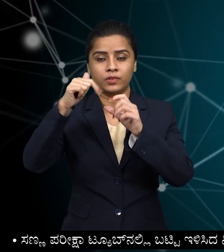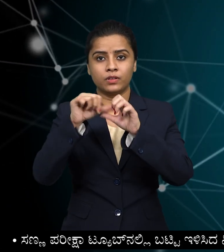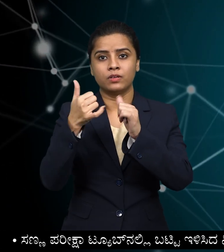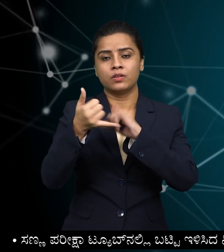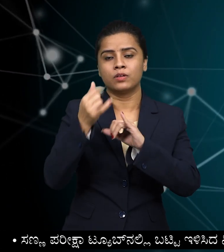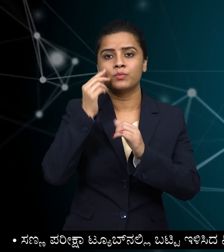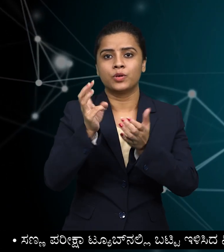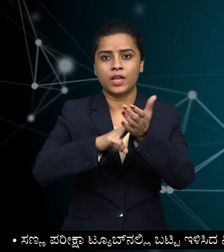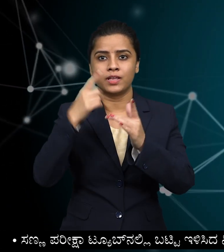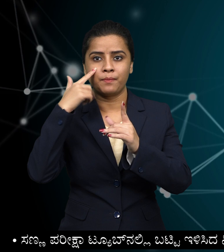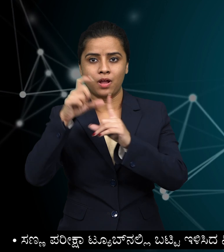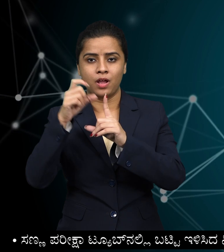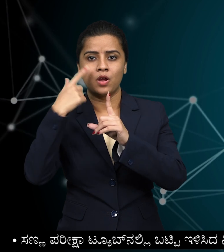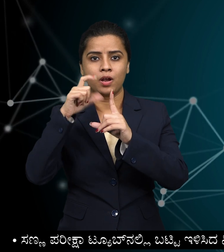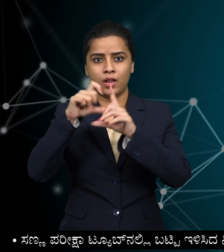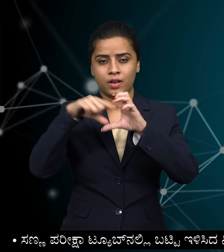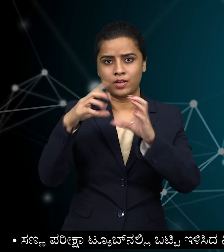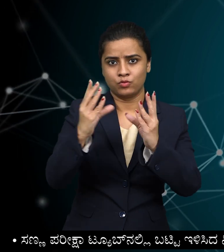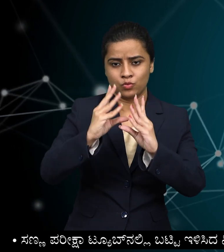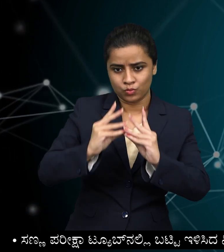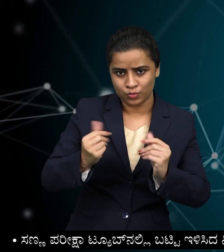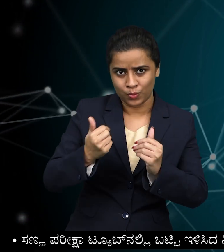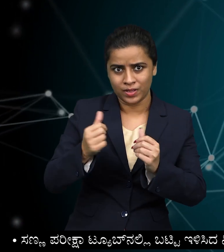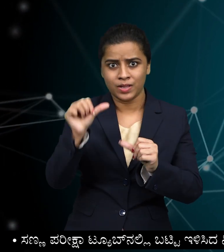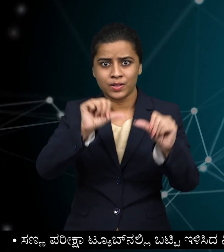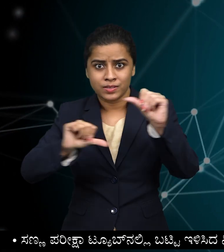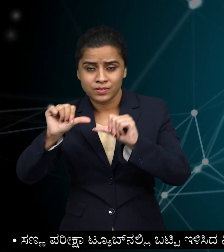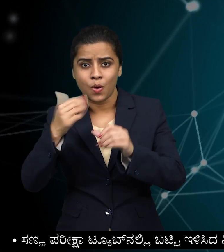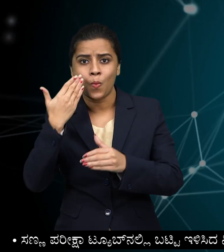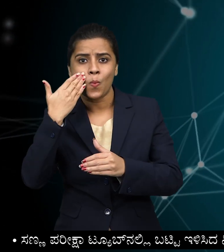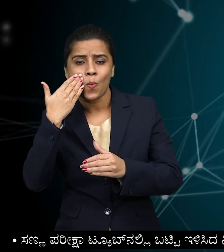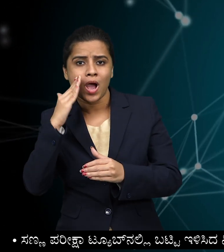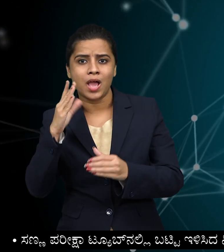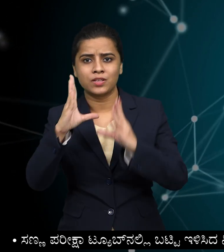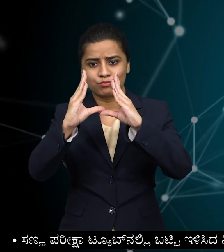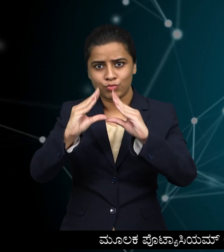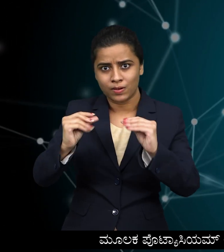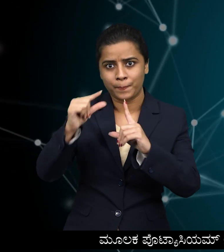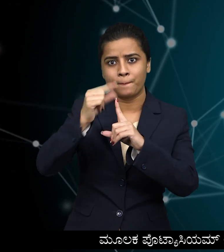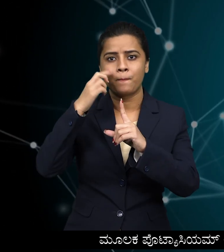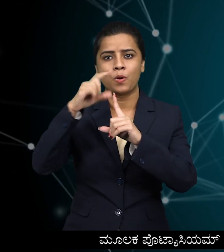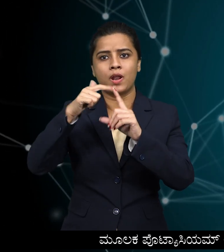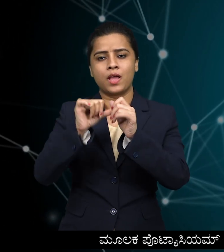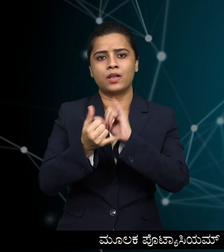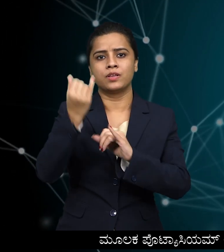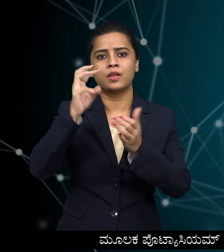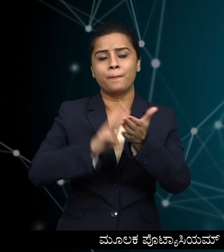ಟ್ಯೂಬ್ನಲ್ಲಿ ಬಟ್ಟಿ ಇಳಿಸಿದ ನೀರಿನಲ್ಲಿ ಪೊಟ್ಯಾಷಿಯಂ ಅಯೋಡೈಡ್ ಅನ್ನು ಕರಗಿಸುವ ಮೂಲಕ ಪೊಟ್ಯಾಷಿಯಂ